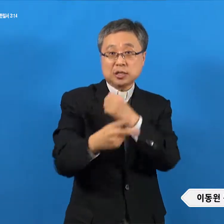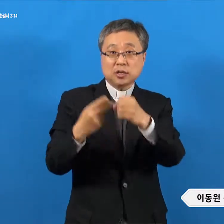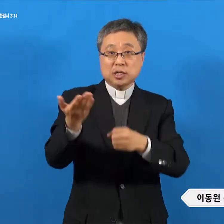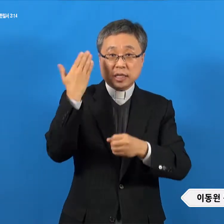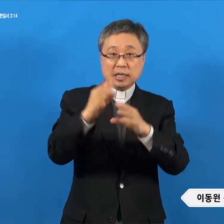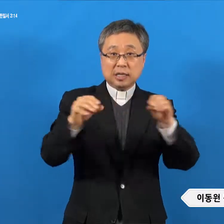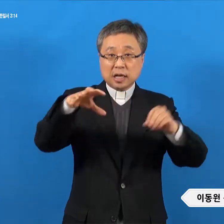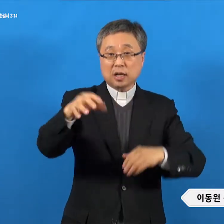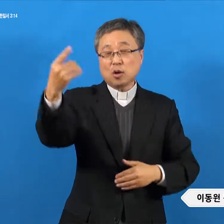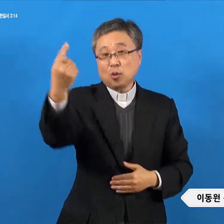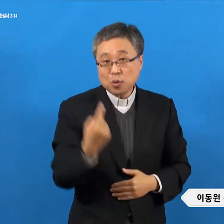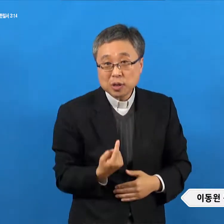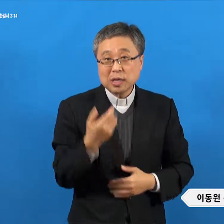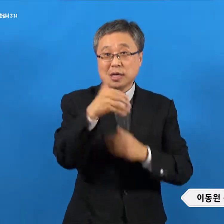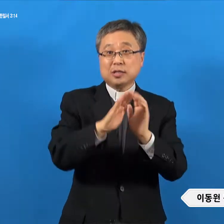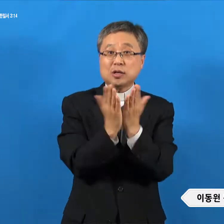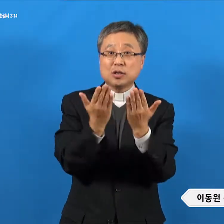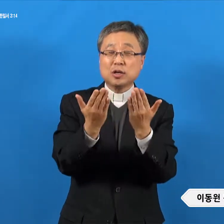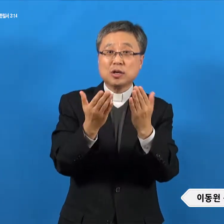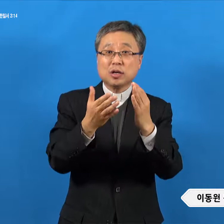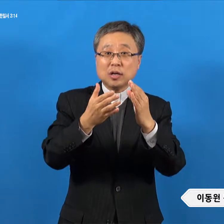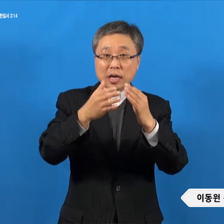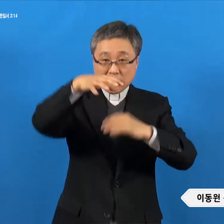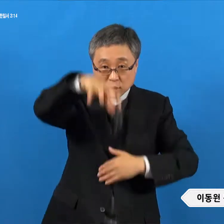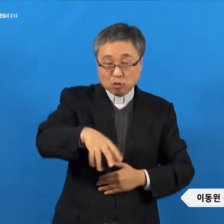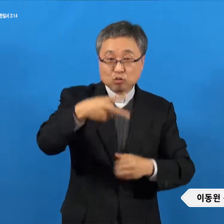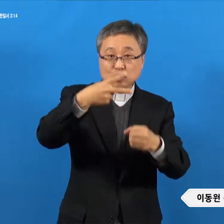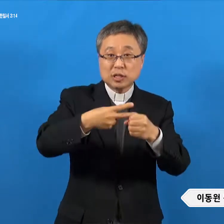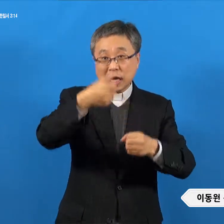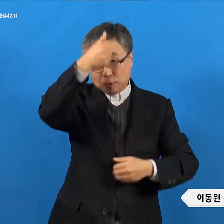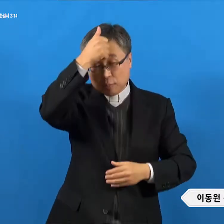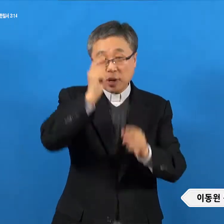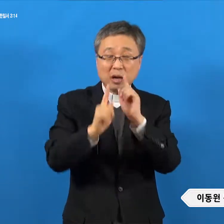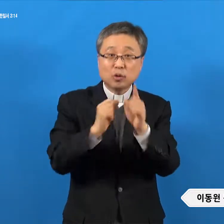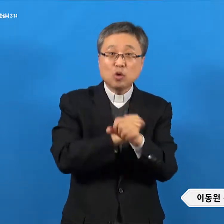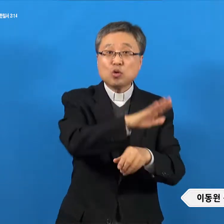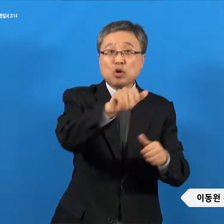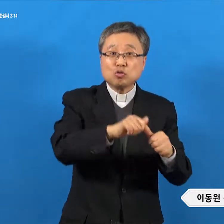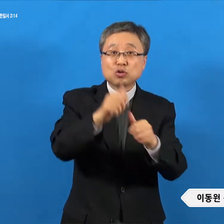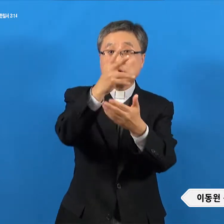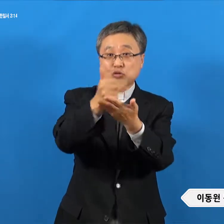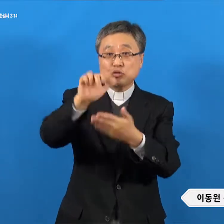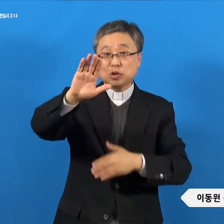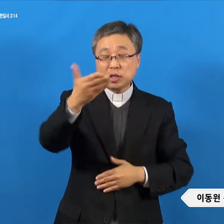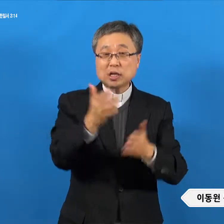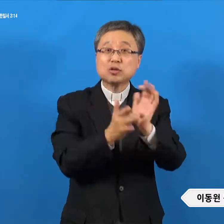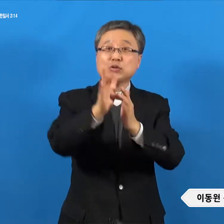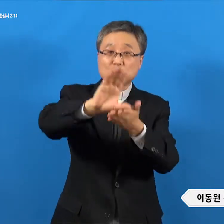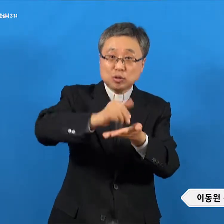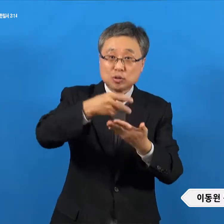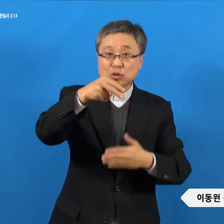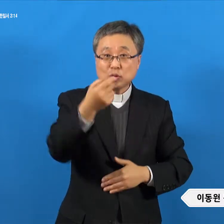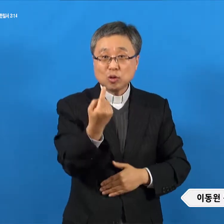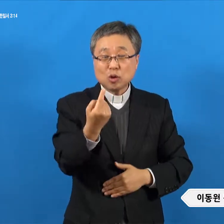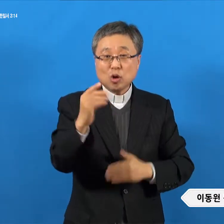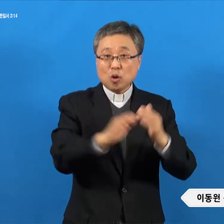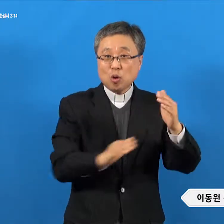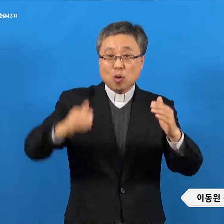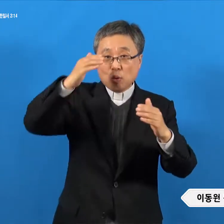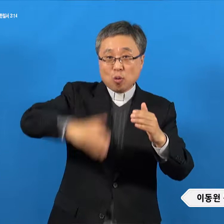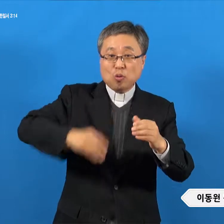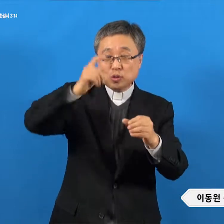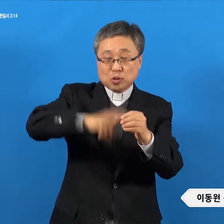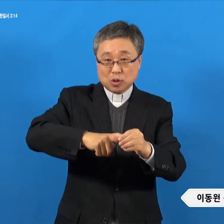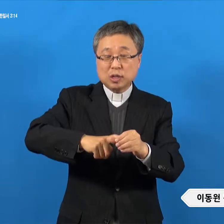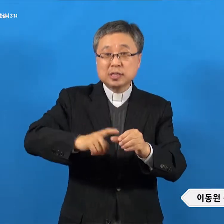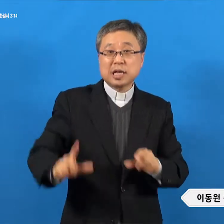땅에 오신 성경이 둘째 아담이라고 묘사하고 있는 우리의 구세주인 예수 그리스도도 그가 공적 삶을